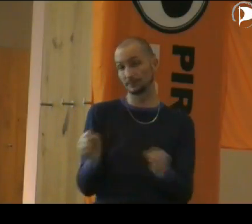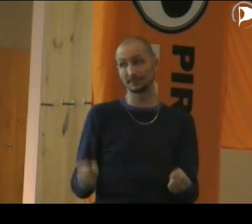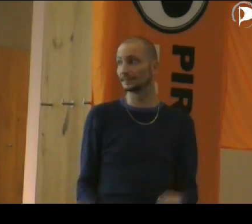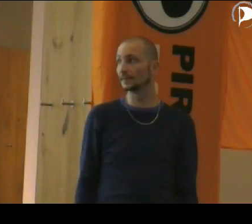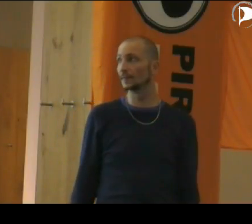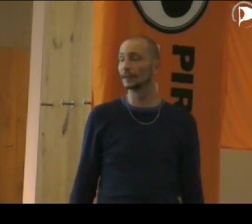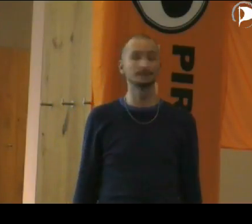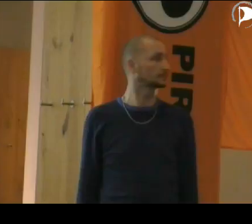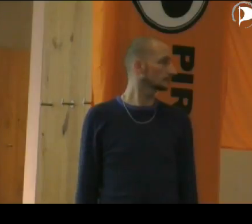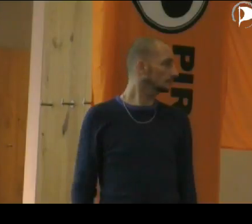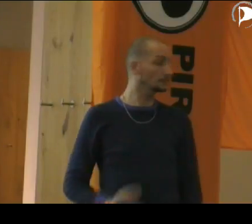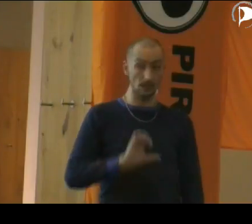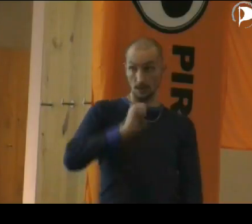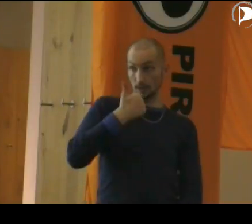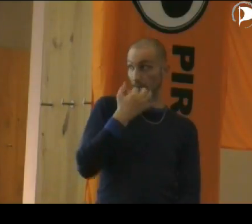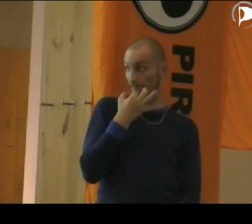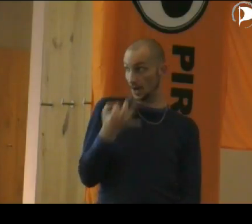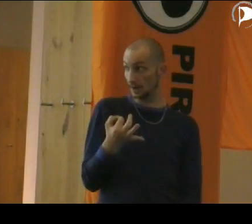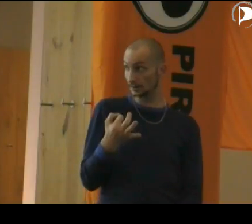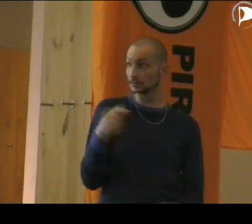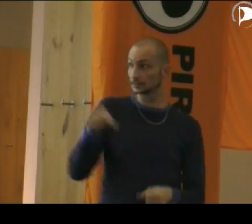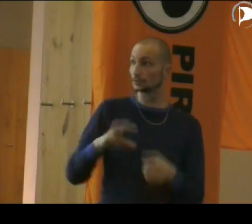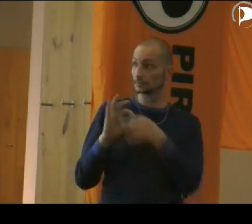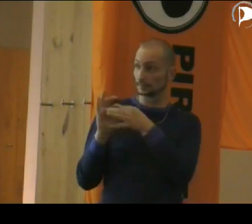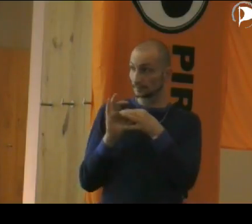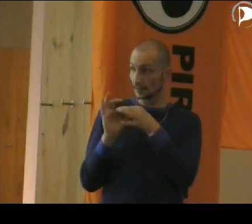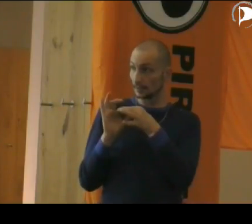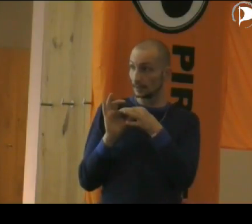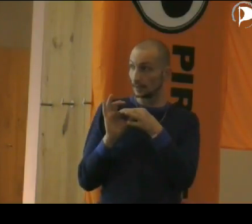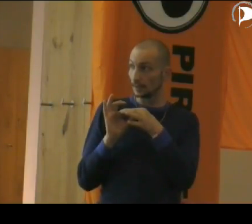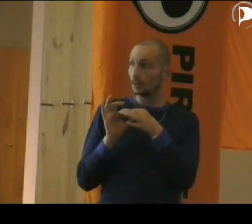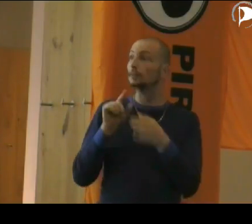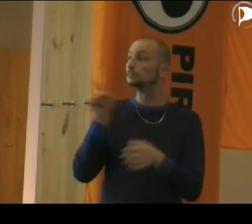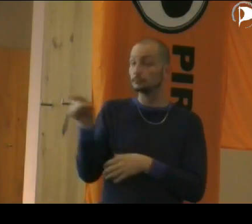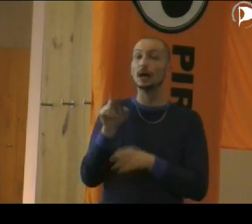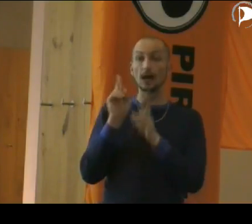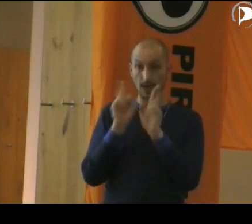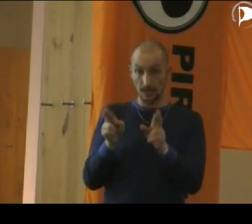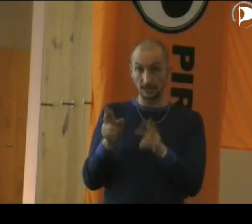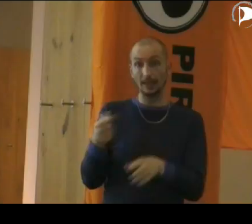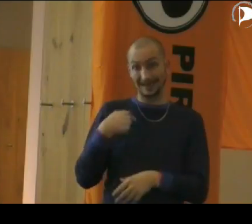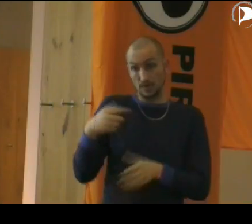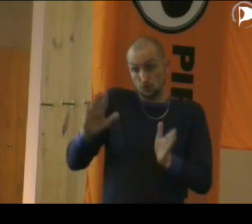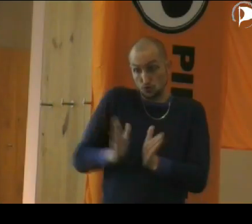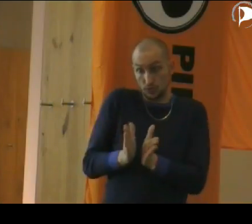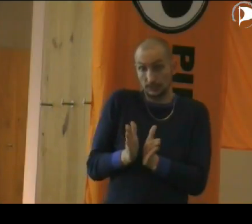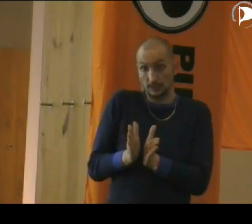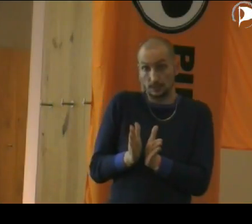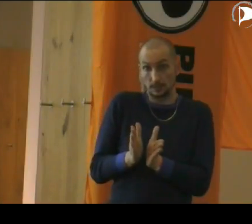erstmal auch dann erste frage ein das heißt das recht ich war kurz davor